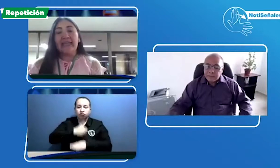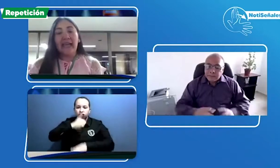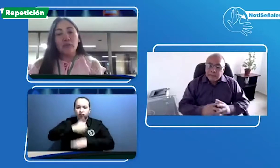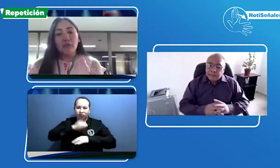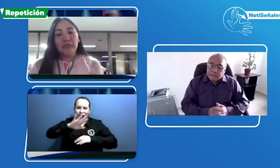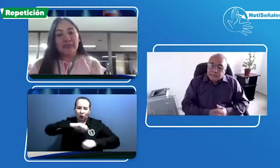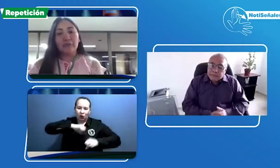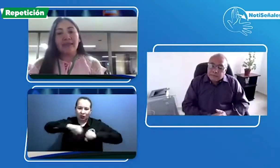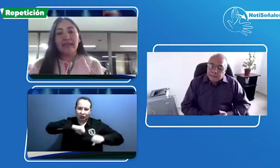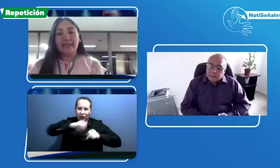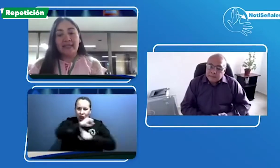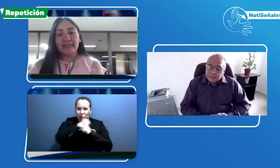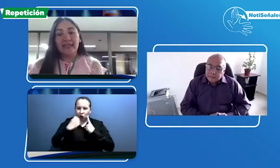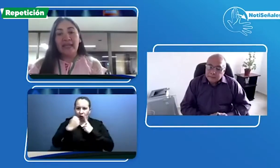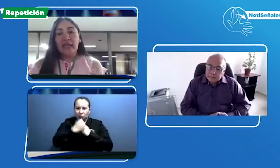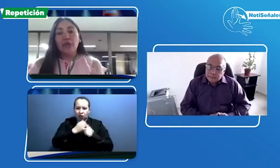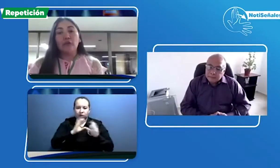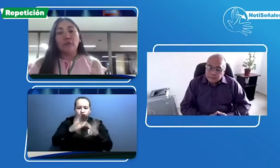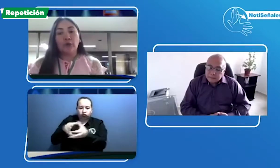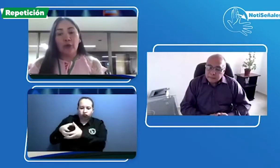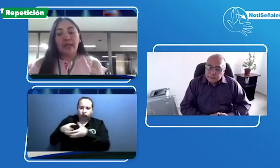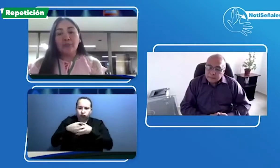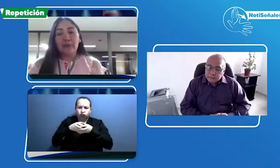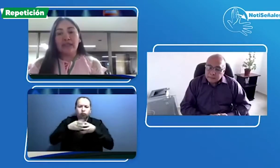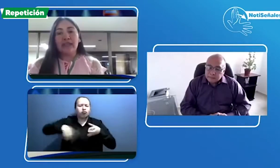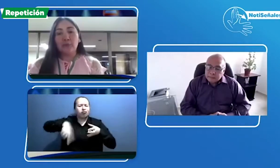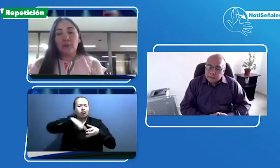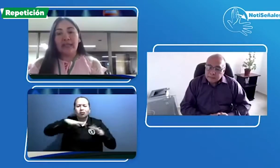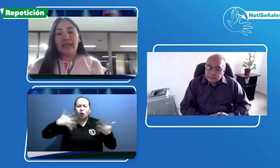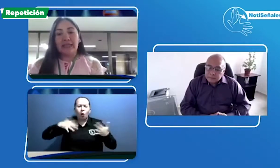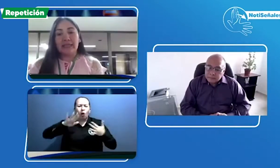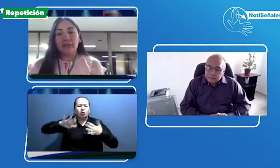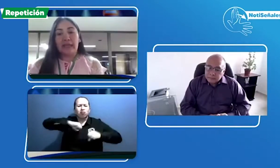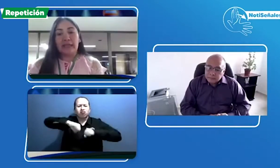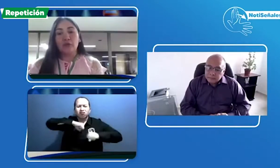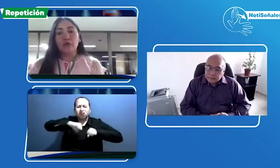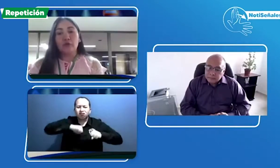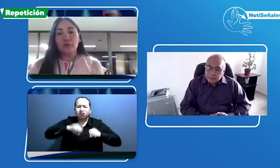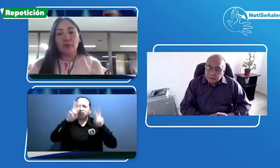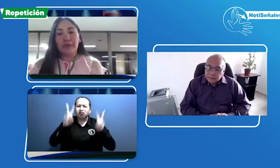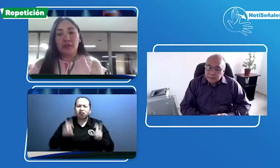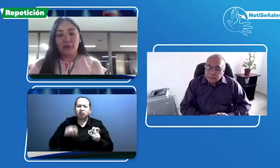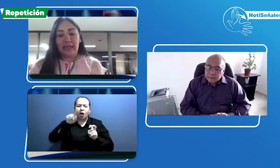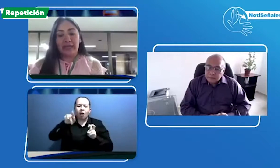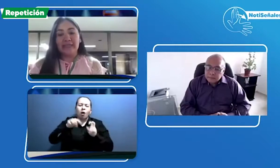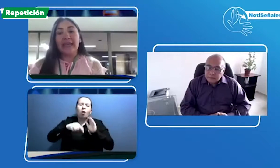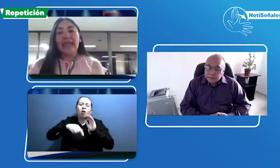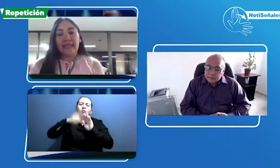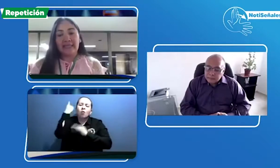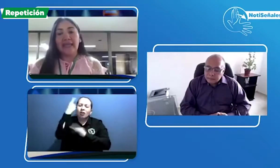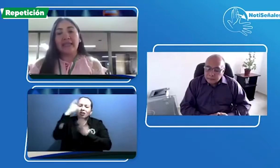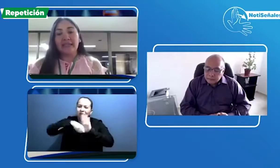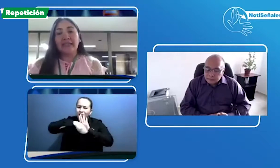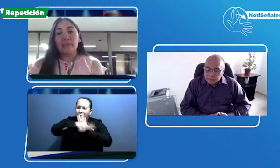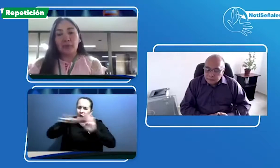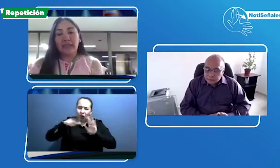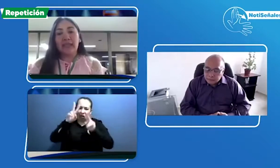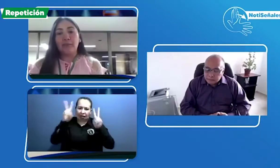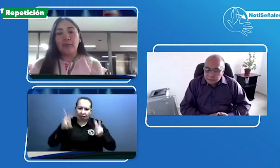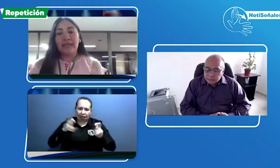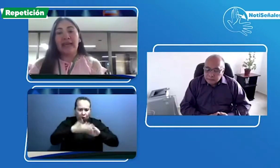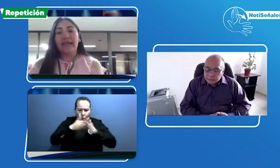Lideramos desde nuestra instancia todas las políticas públicas relacionadas con los grupos poblacionales, entre ellas